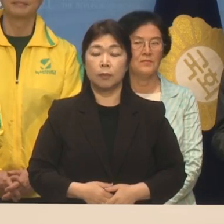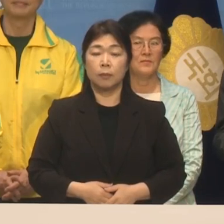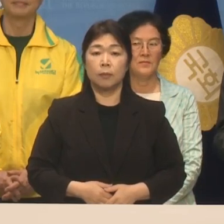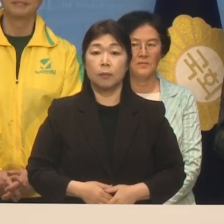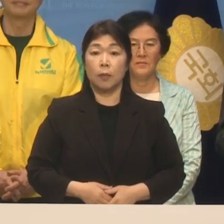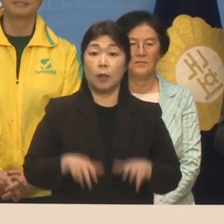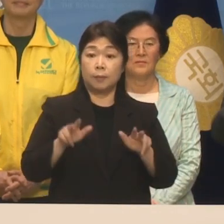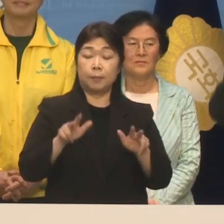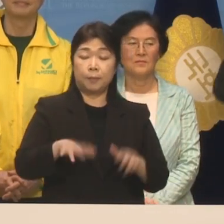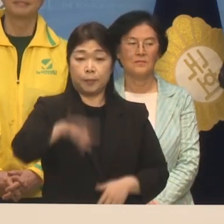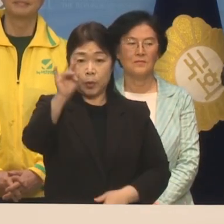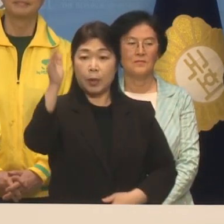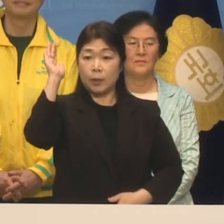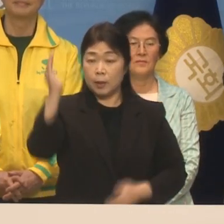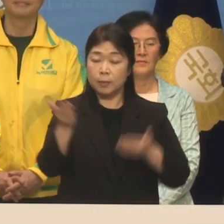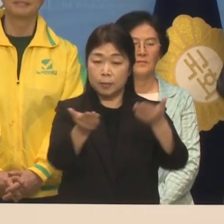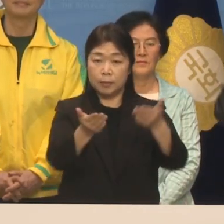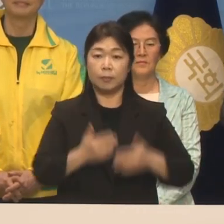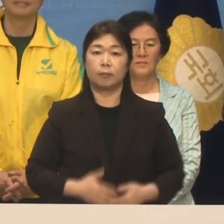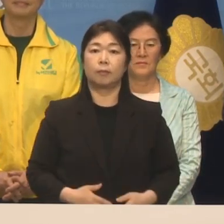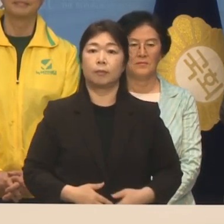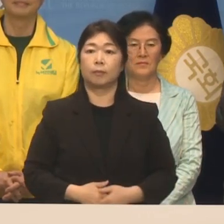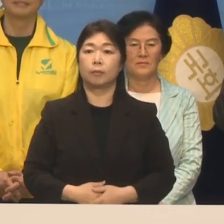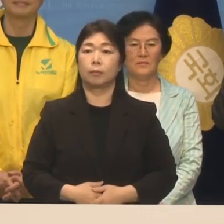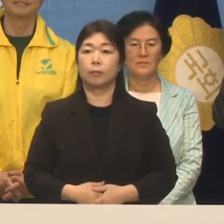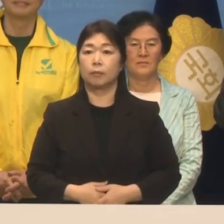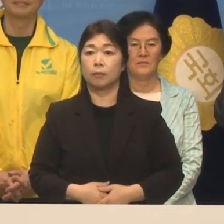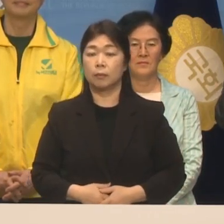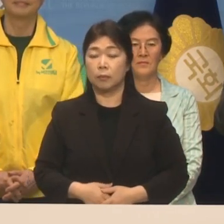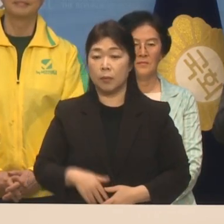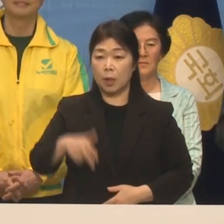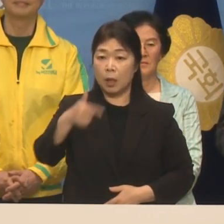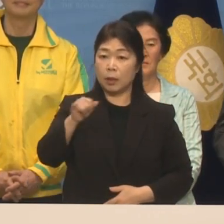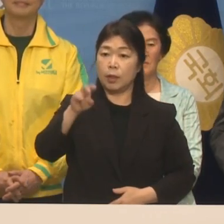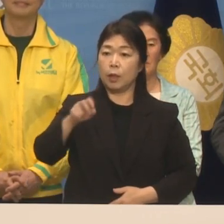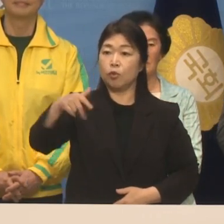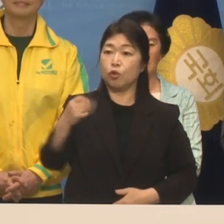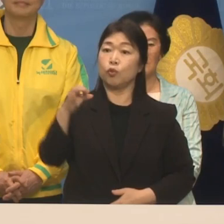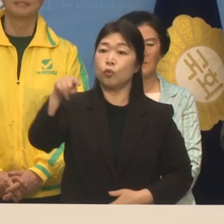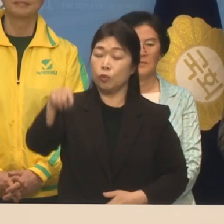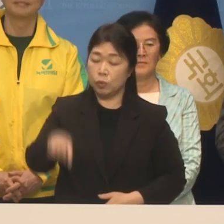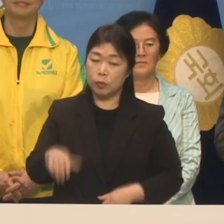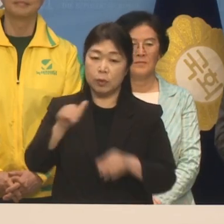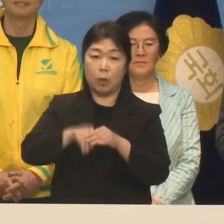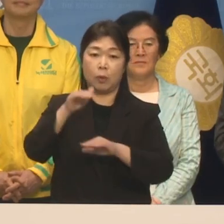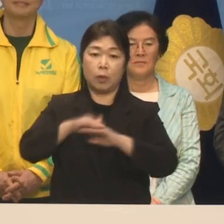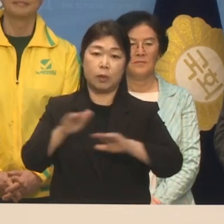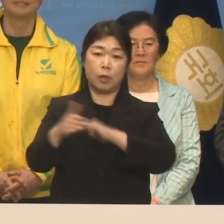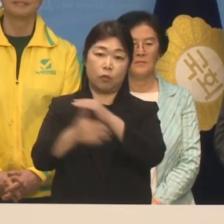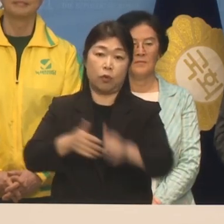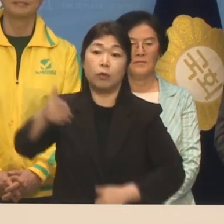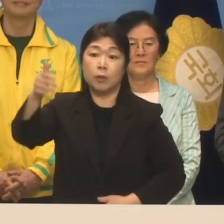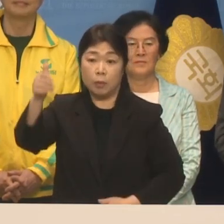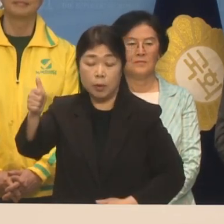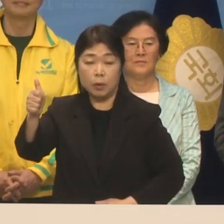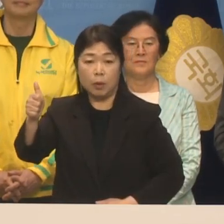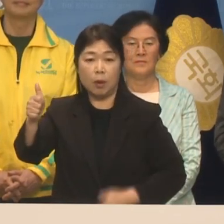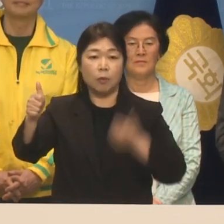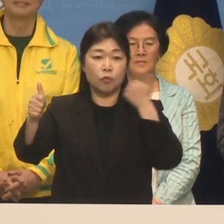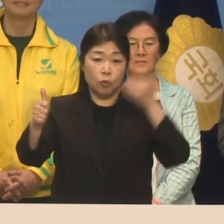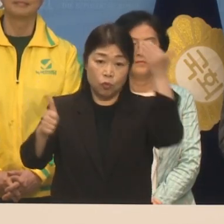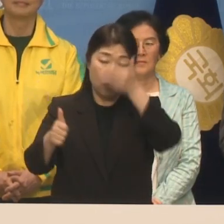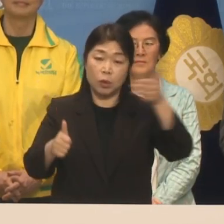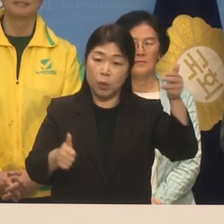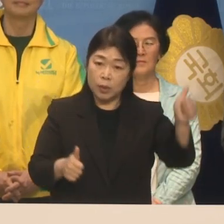네, 그럼 첫 번째 발언을 듣도록 하겠습니다. 김준우 상임선대위원장으로부터 어떤 분들을 후원회장